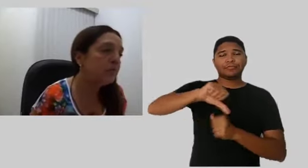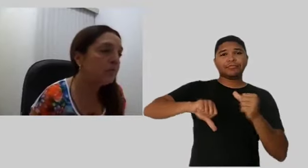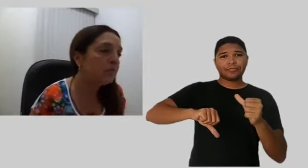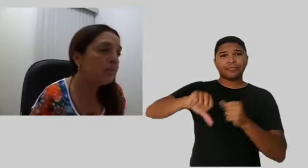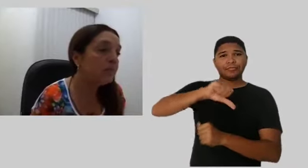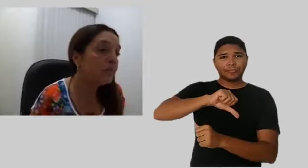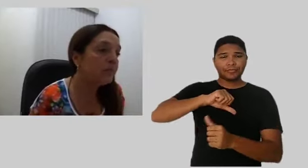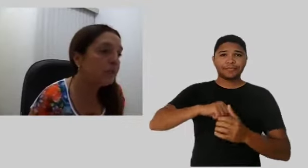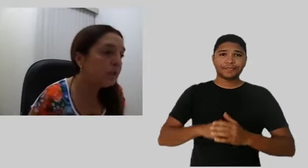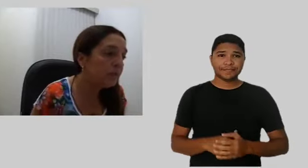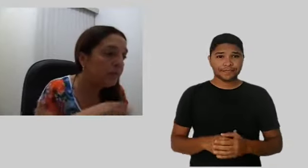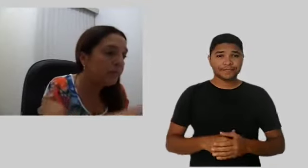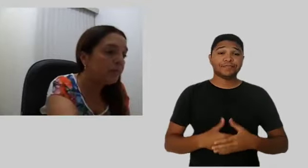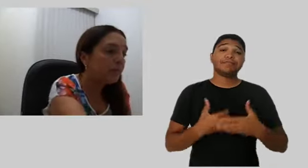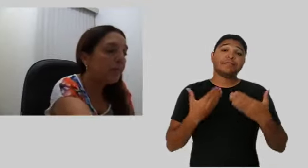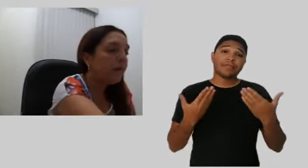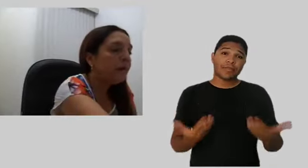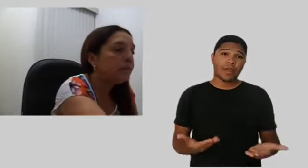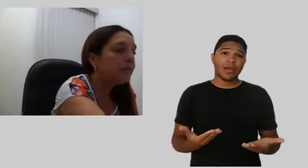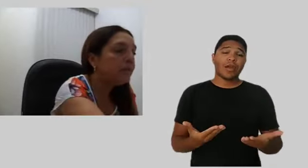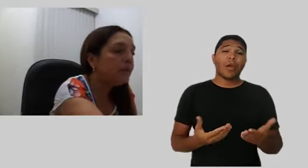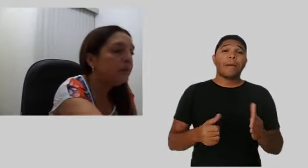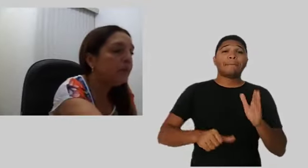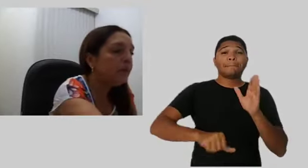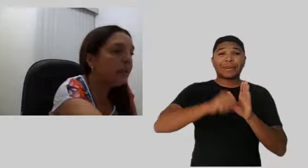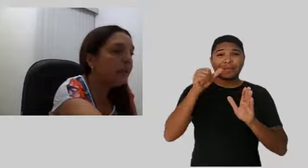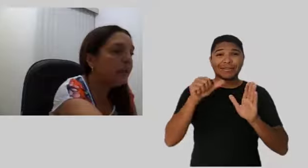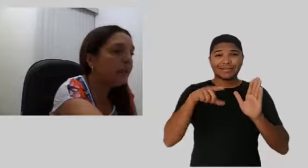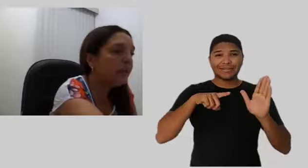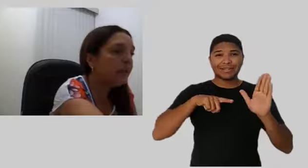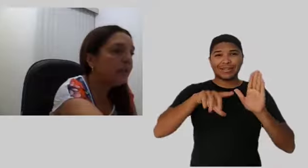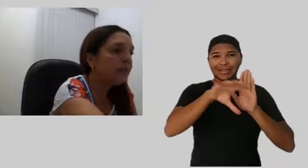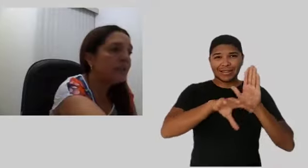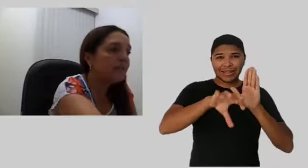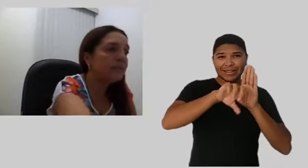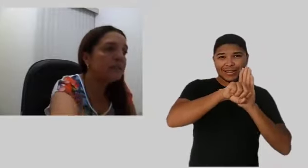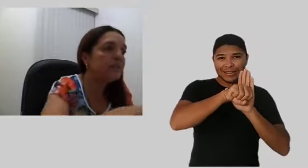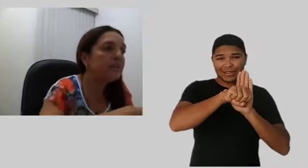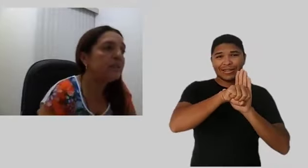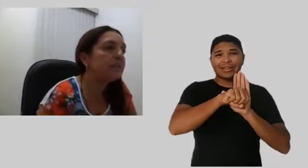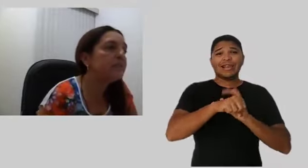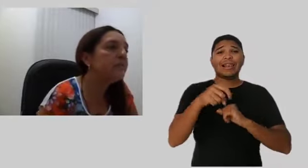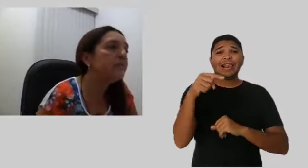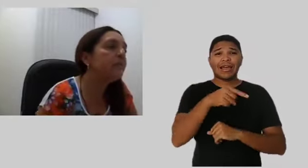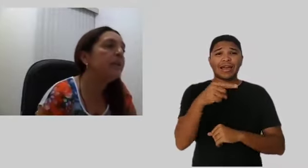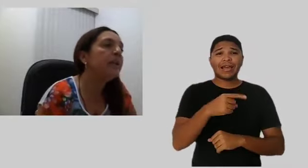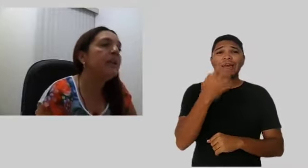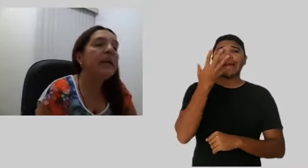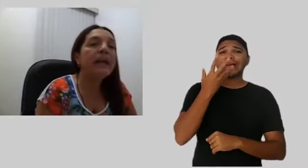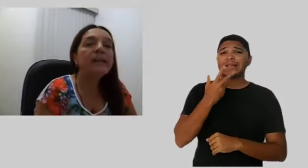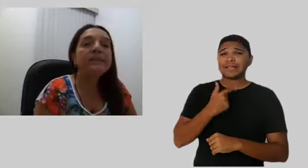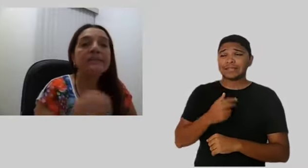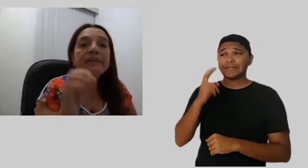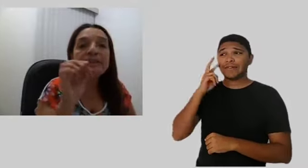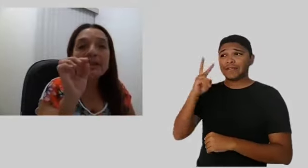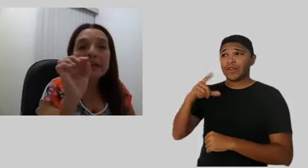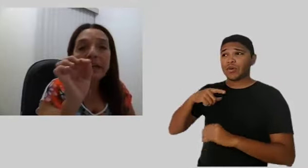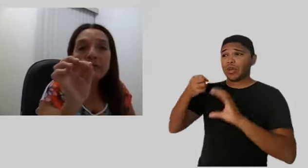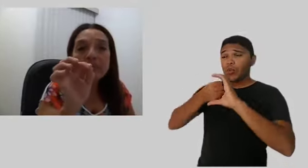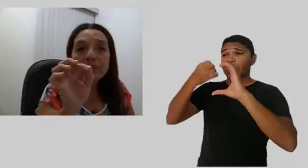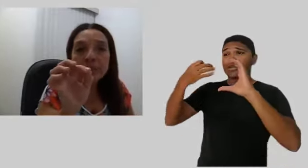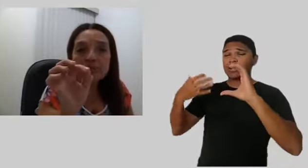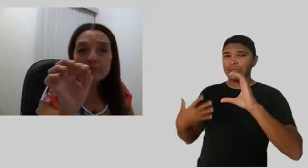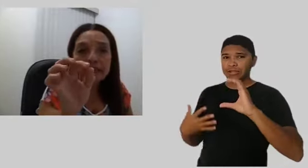digamos assim, é um desenvolvimento dinâmico, certo? Então a primeira fase, que é a fase da abstração, né? A criança